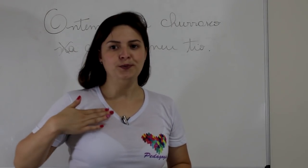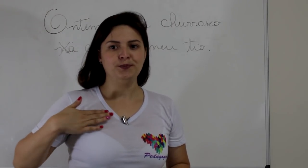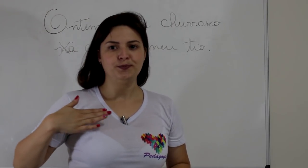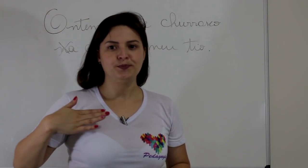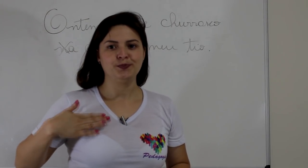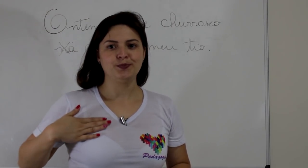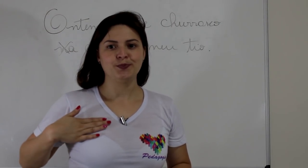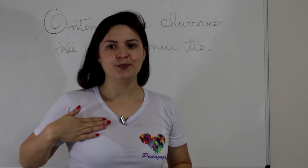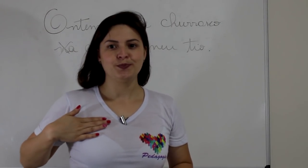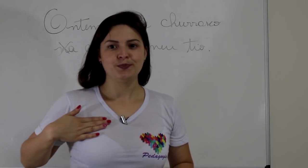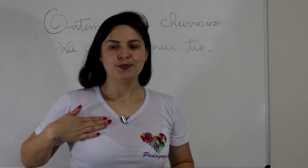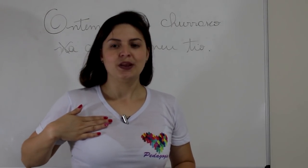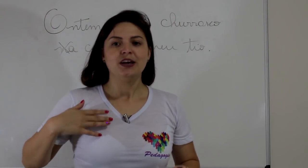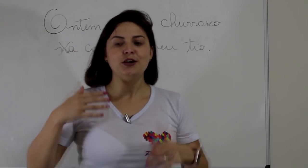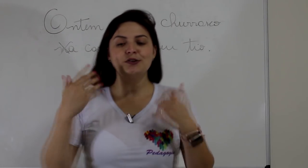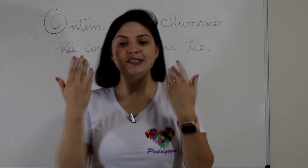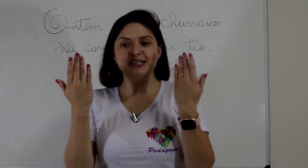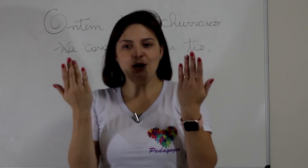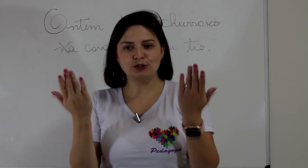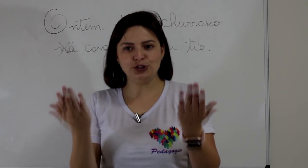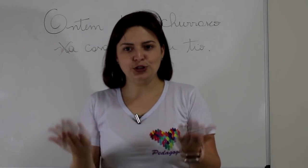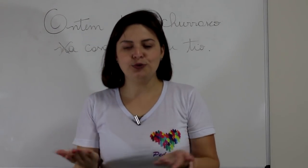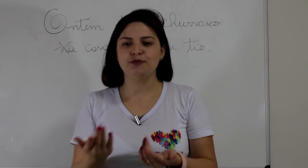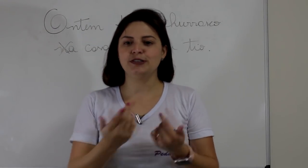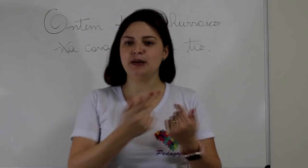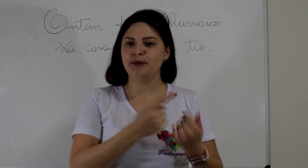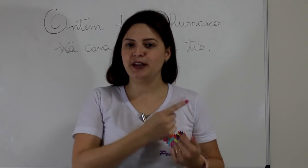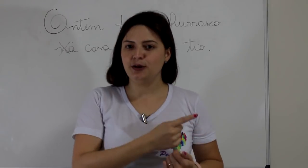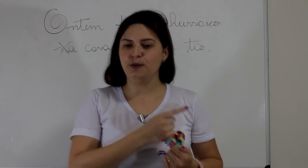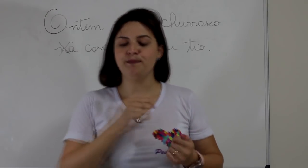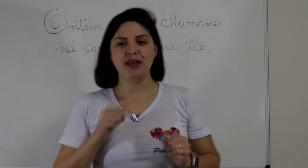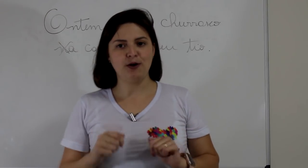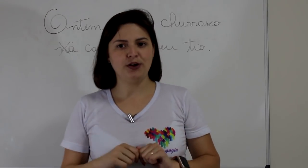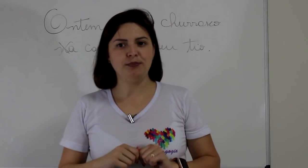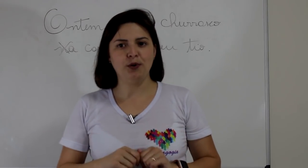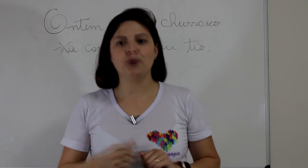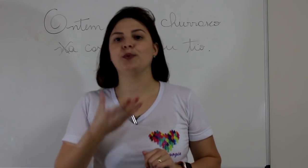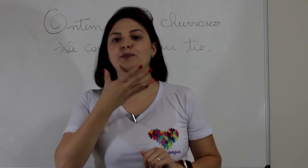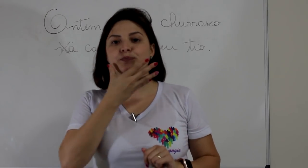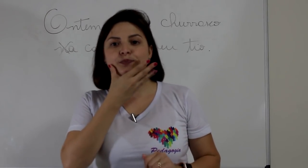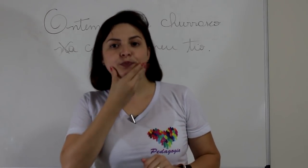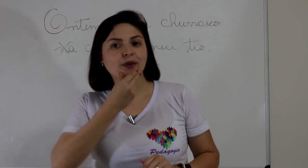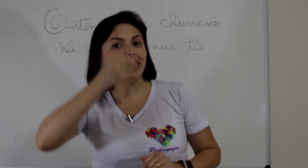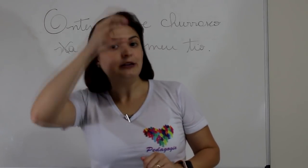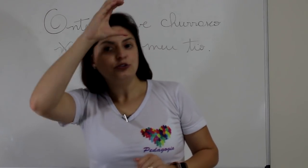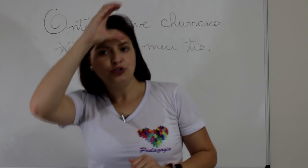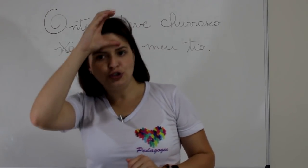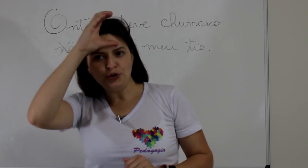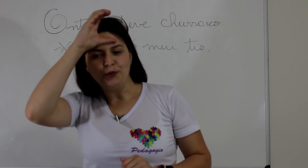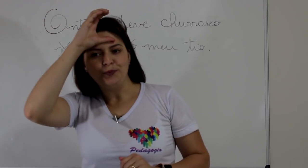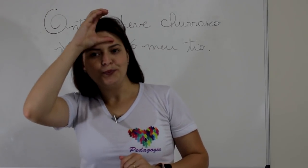meu. E o sinal de tio que você aprendeu agora há pouco. Tio.